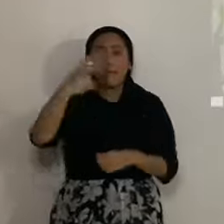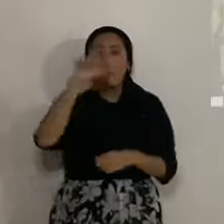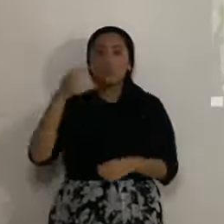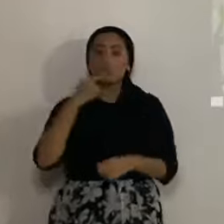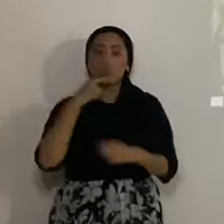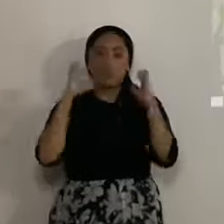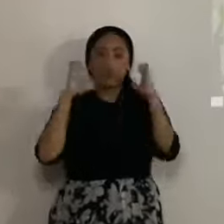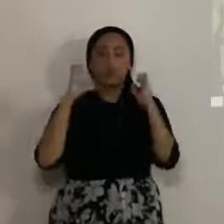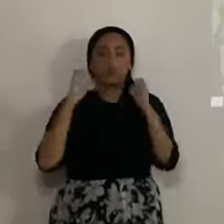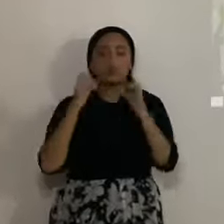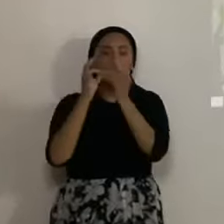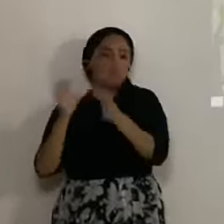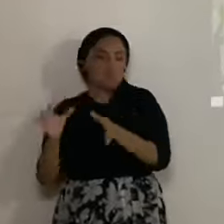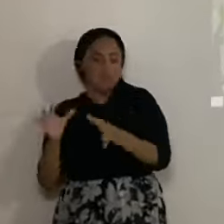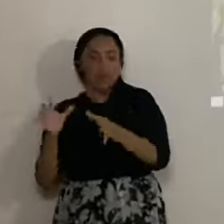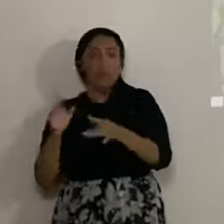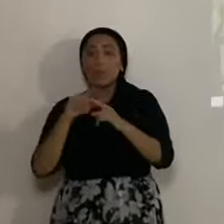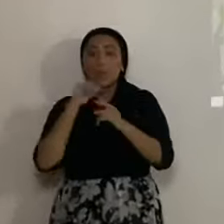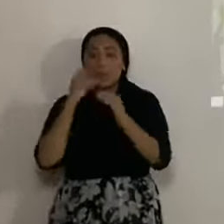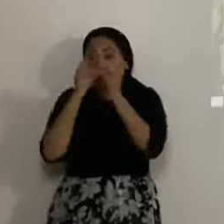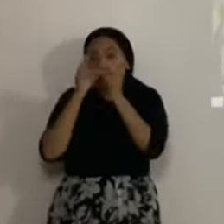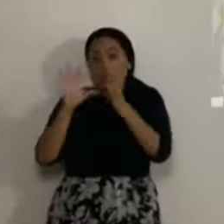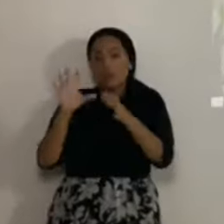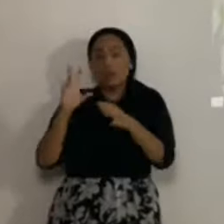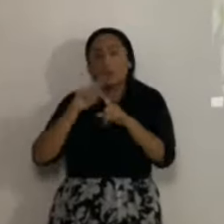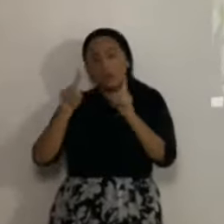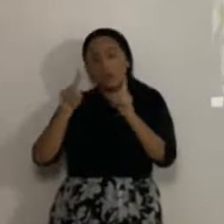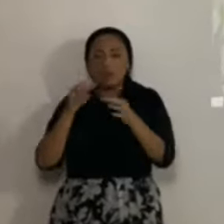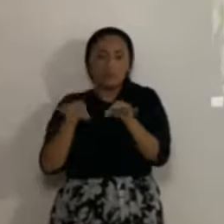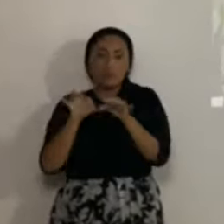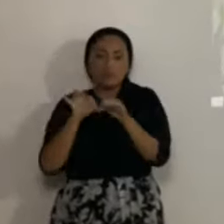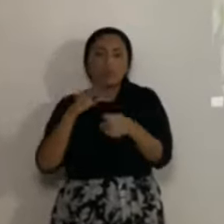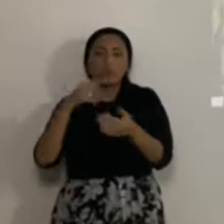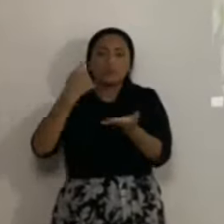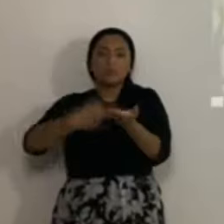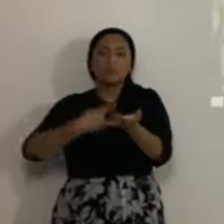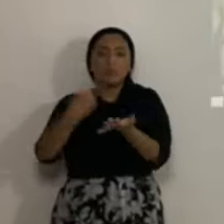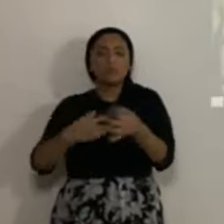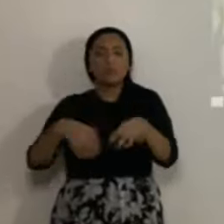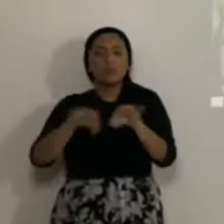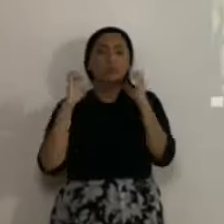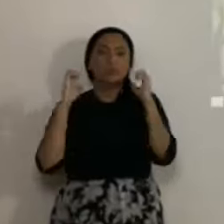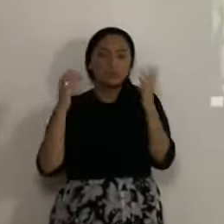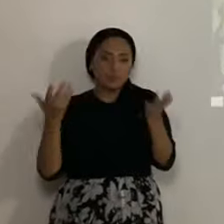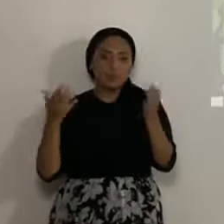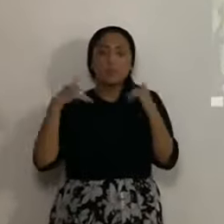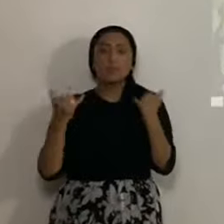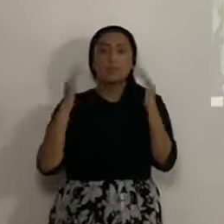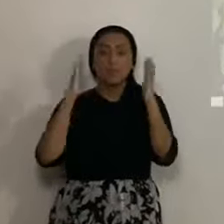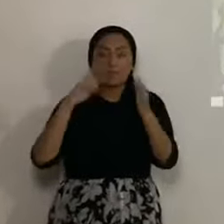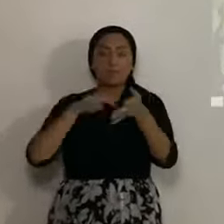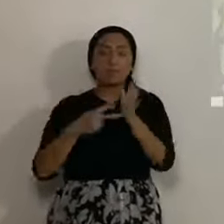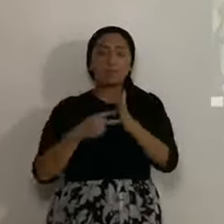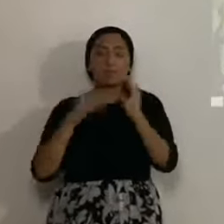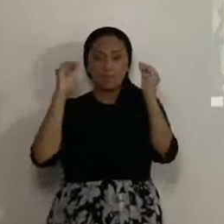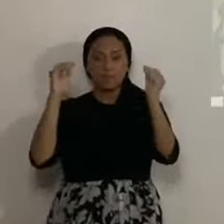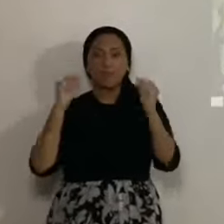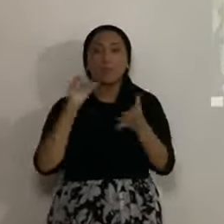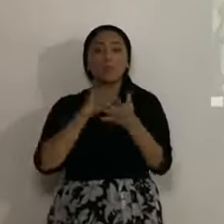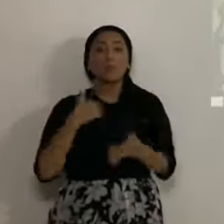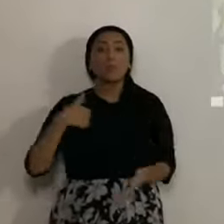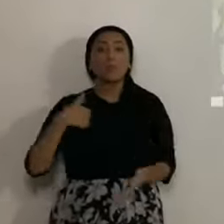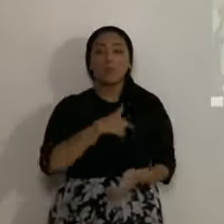ejercicio para poco aprovecha, no dijo que para nada, dijo que para poco aprovecha. Entonces, a ver, la idea es que